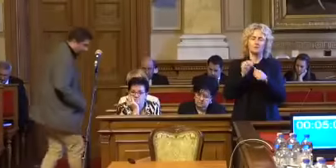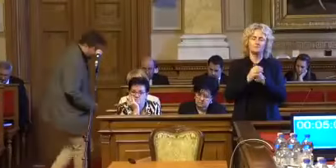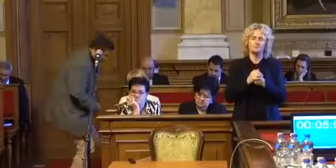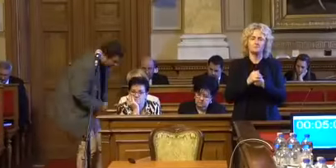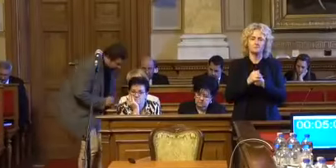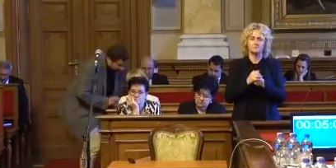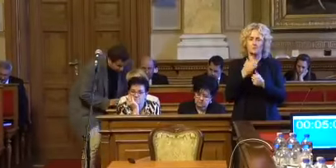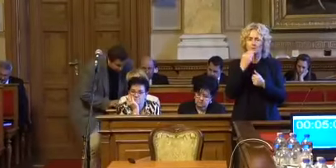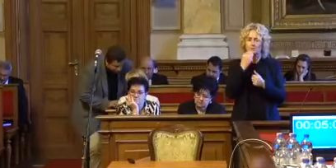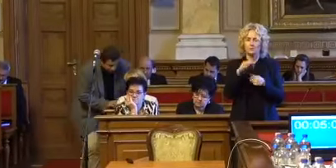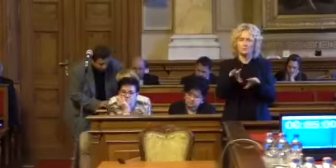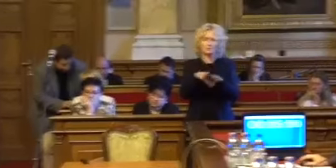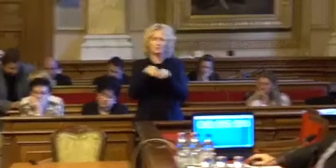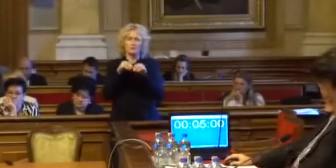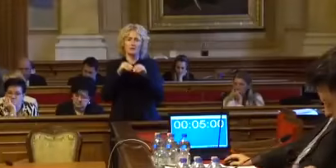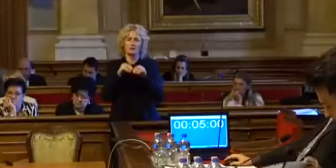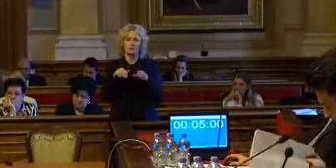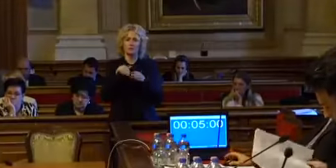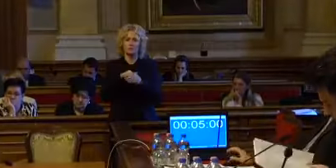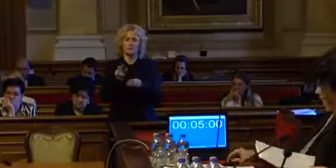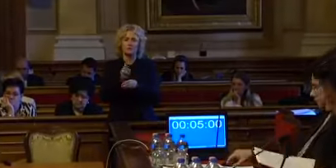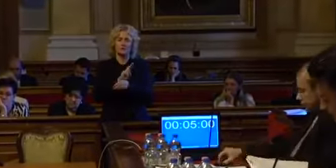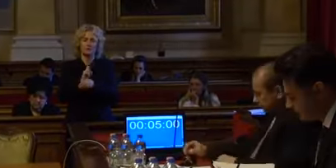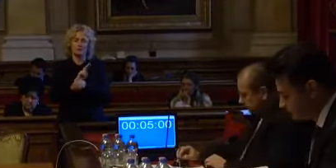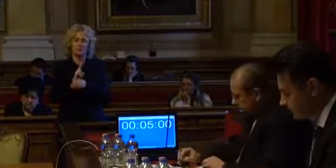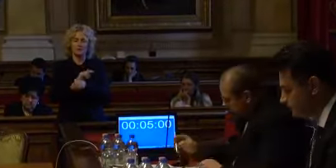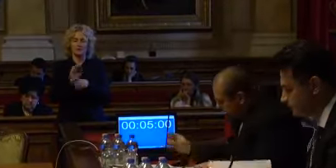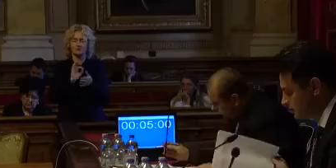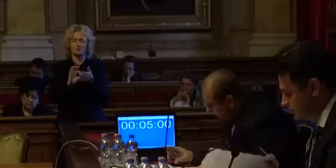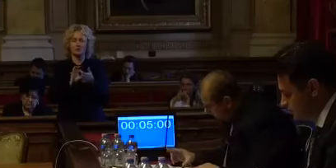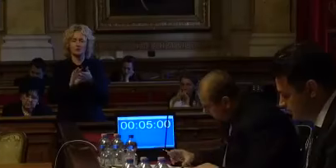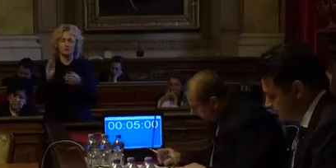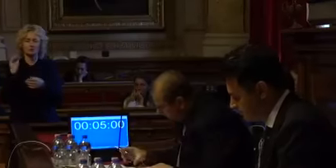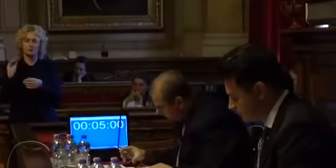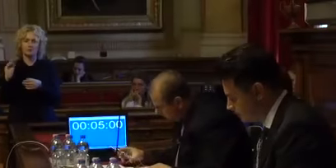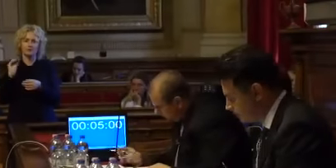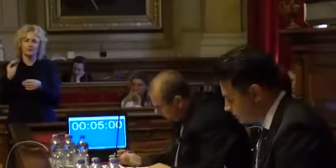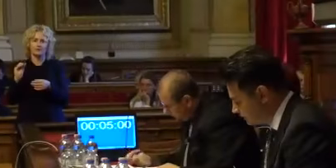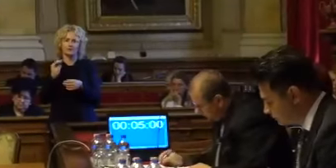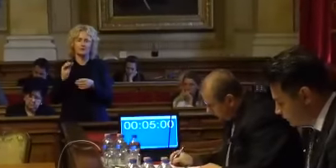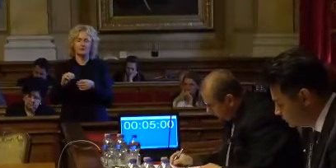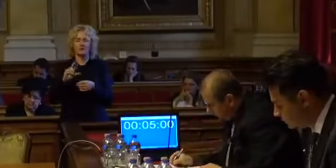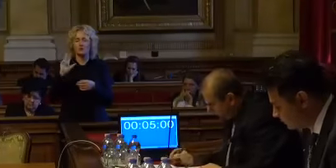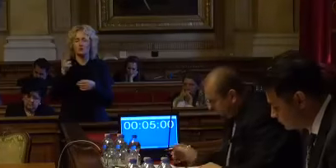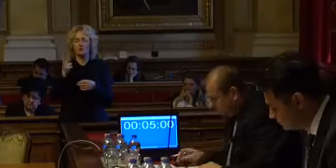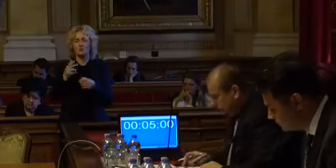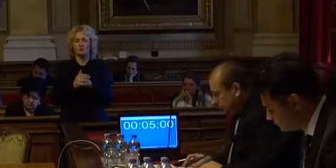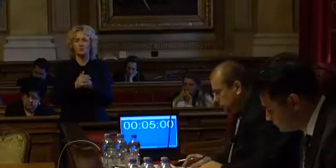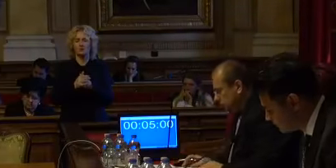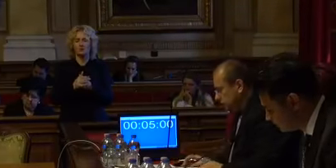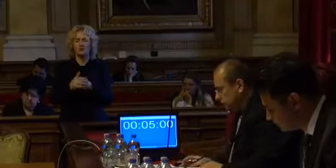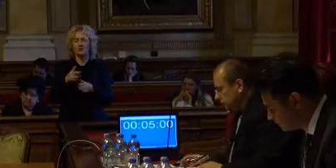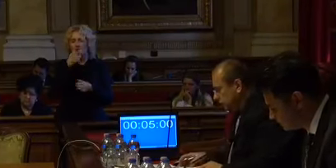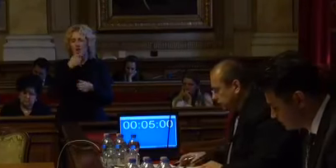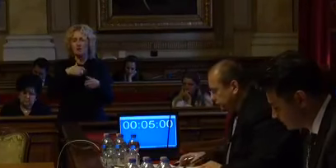köszönöm, elfogadtuk a personális irodának a jelentését. A harmadik napi rendi pontunk a Hódfürdő